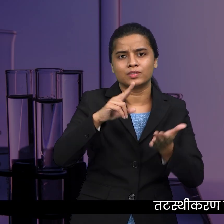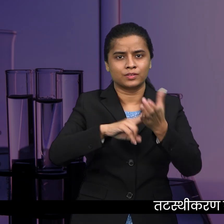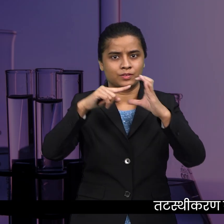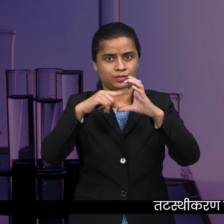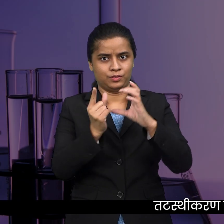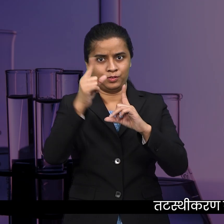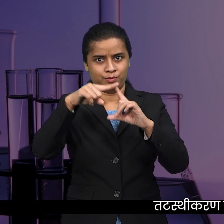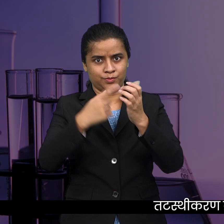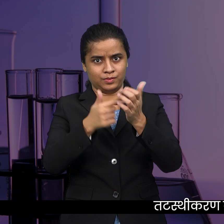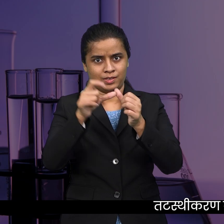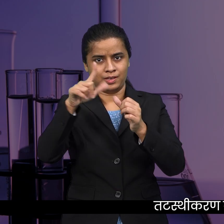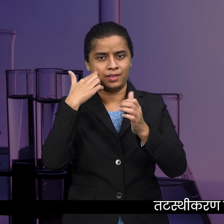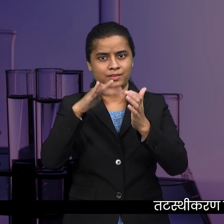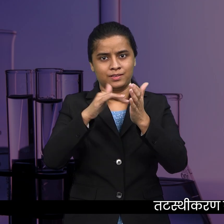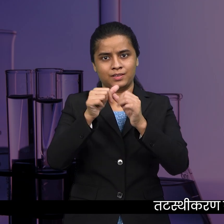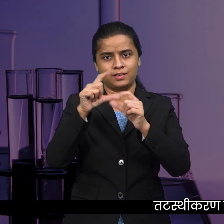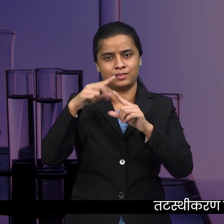है।